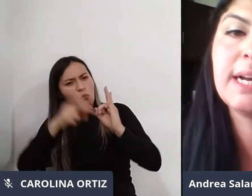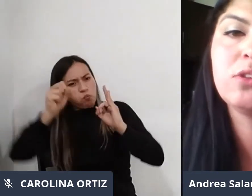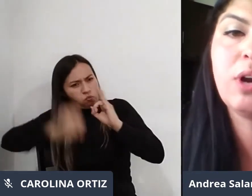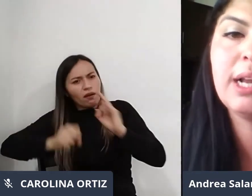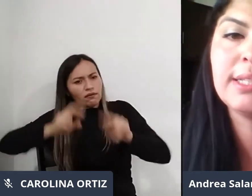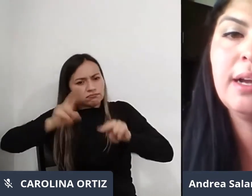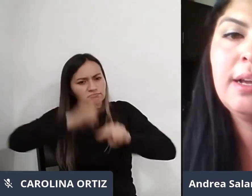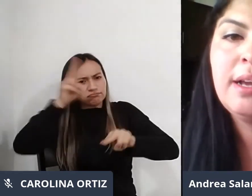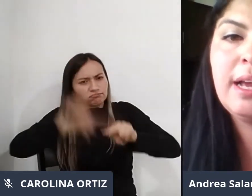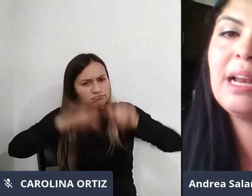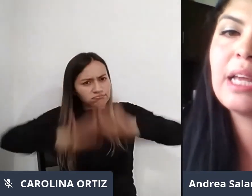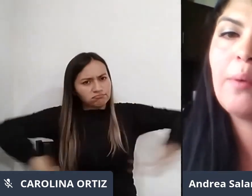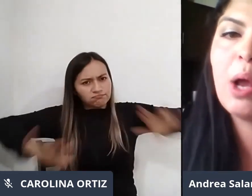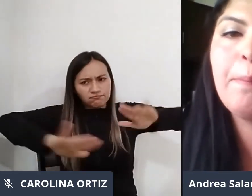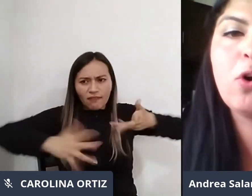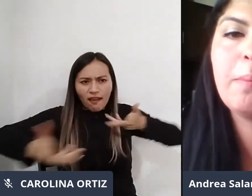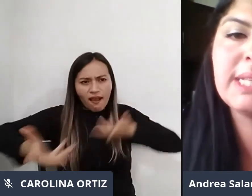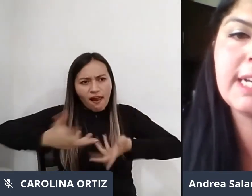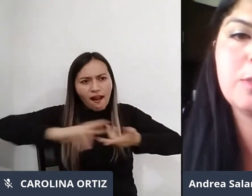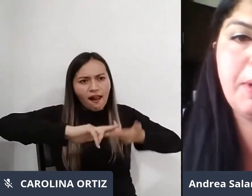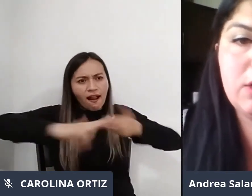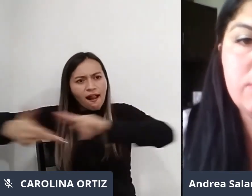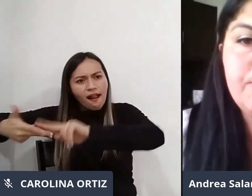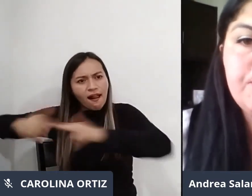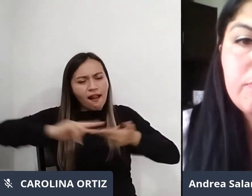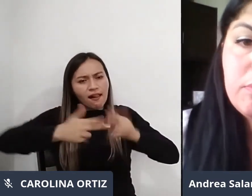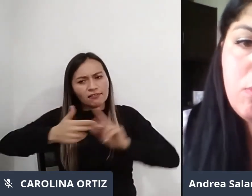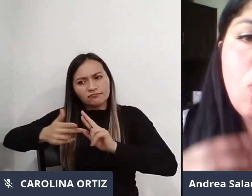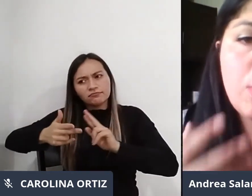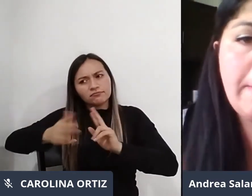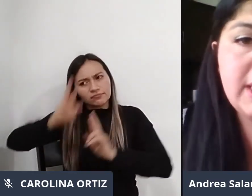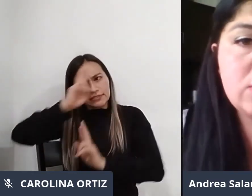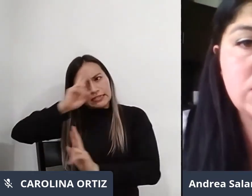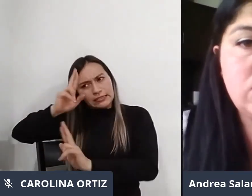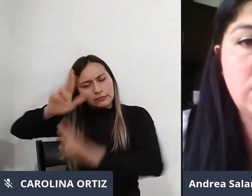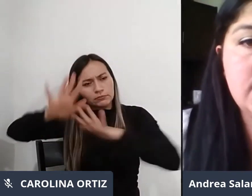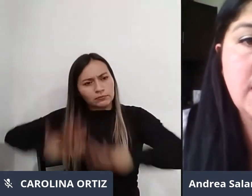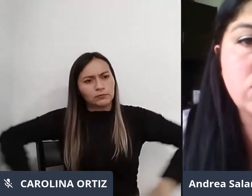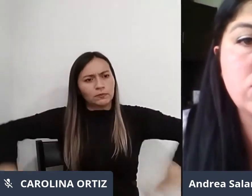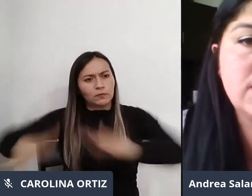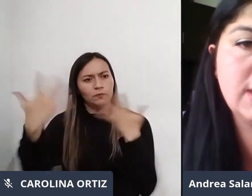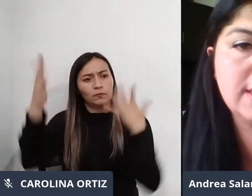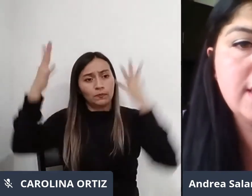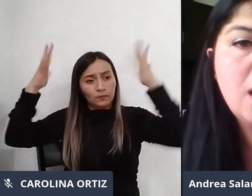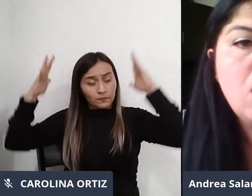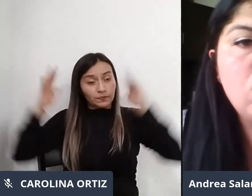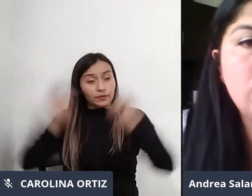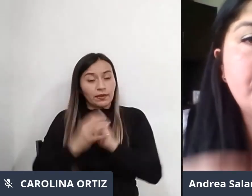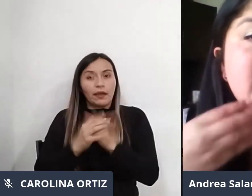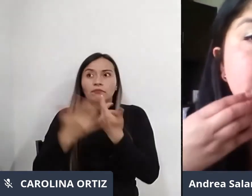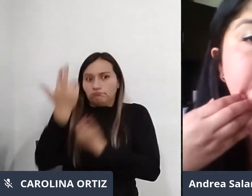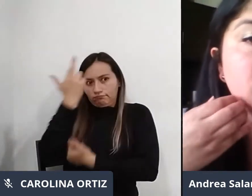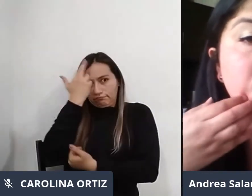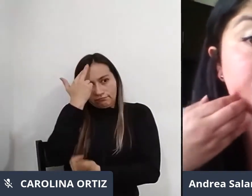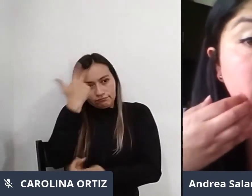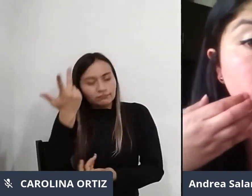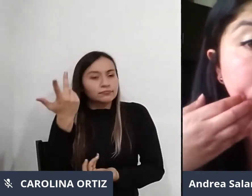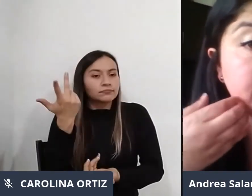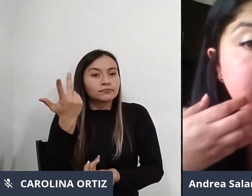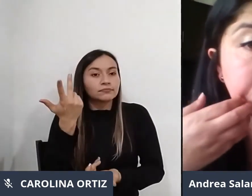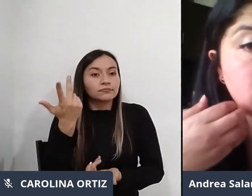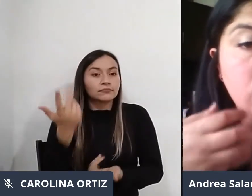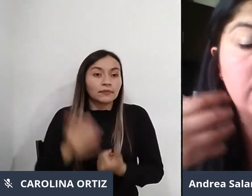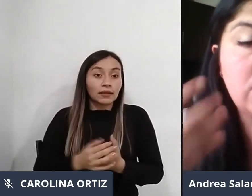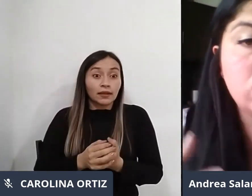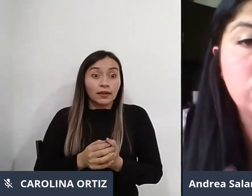tener con esa naturaleza, en la que haya un poco más de respeto. Obviamente esto que estoy diciendo no es un pensamiento que no tenga